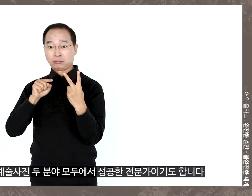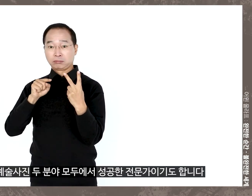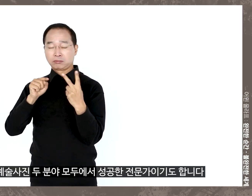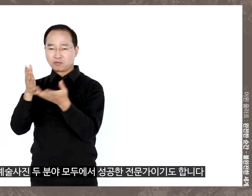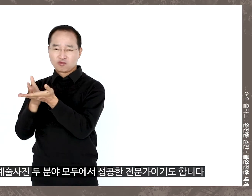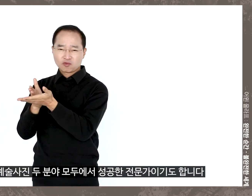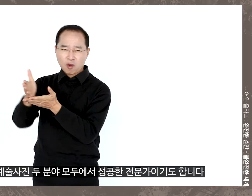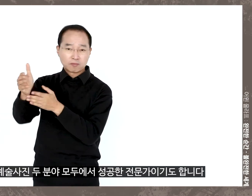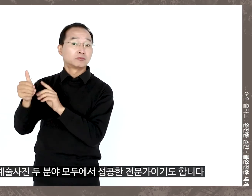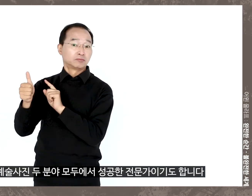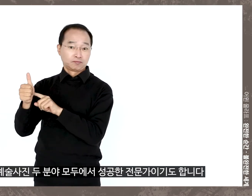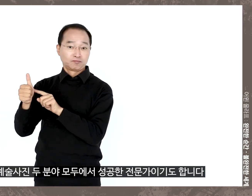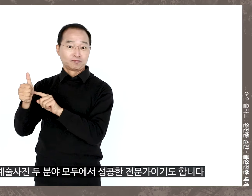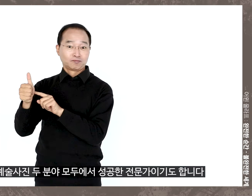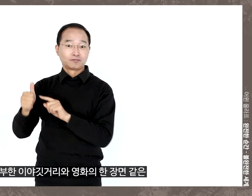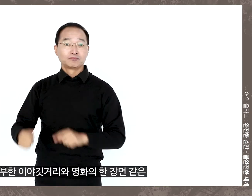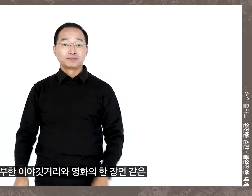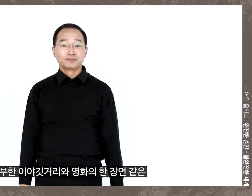전문가이기도 합니다.